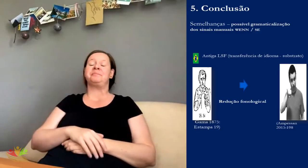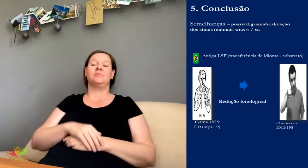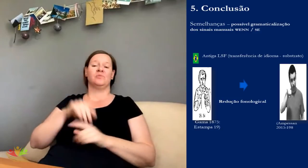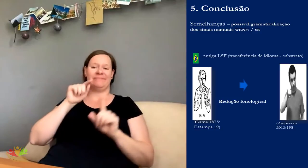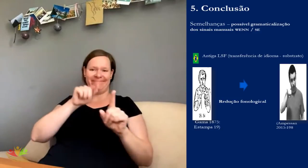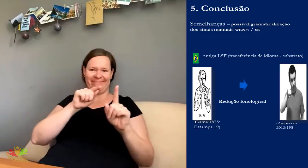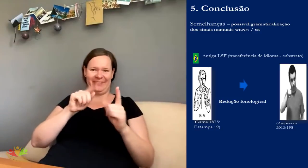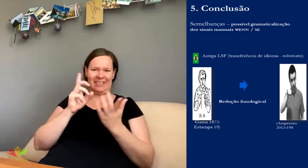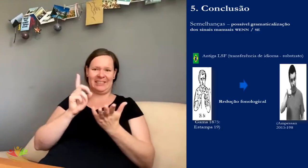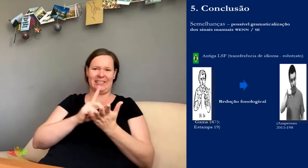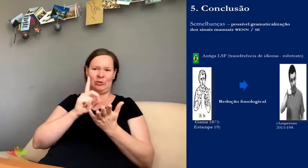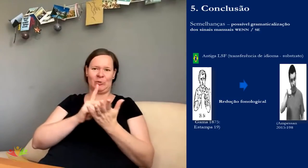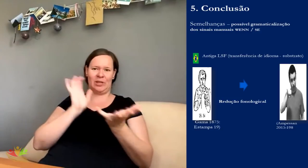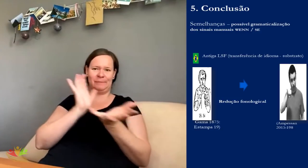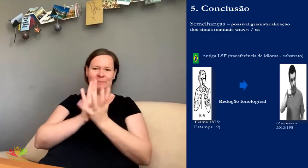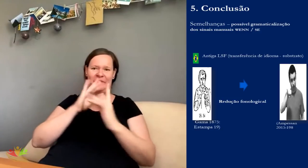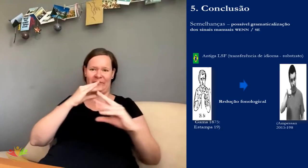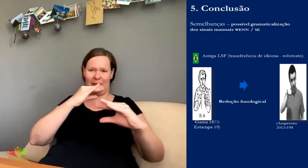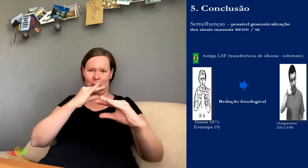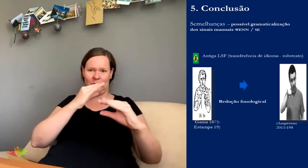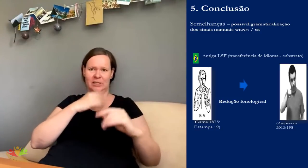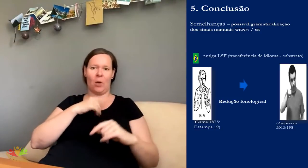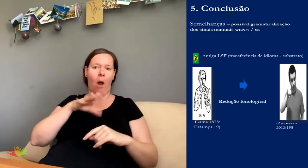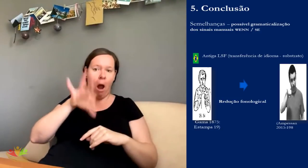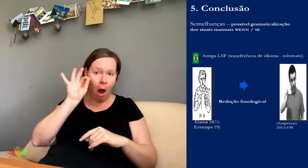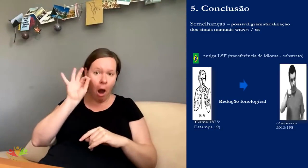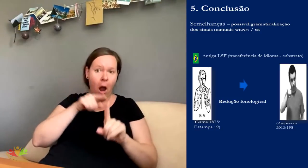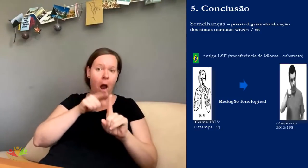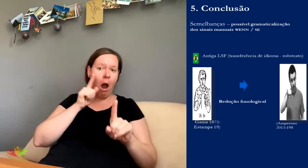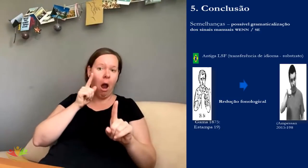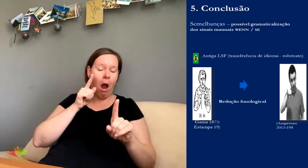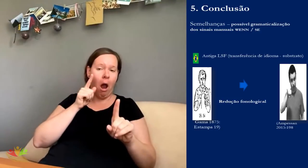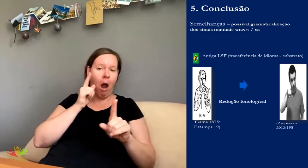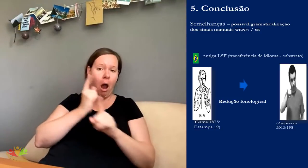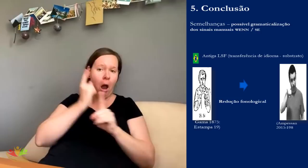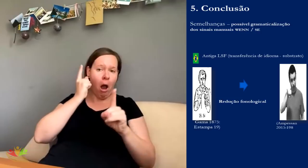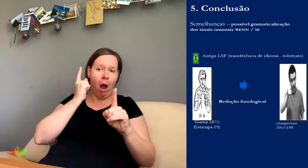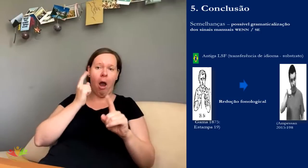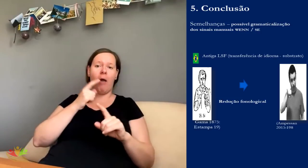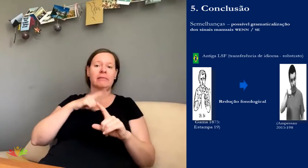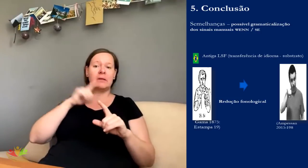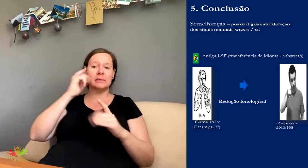como o sinal condicional em Libras, o si. Como vocês podem ver aí na